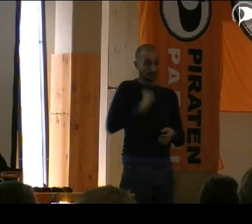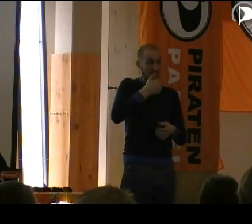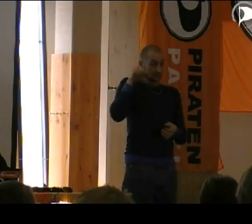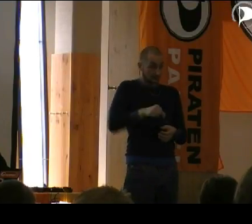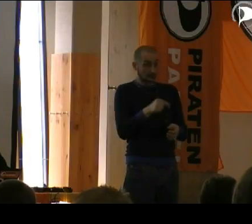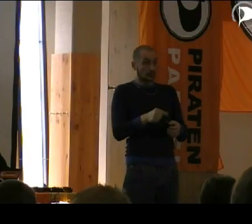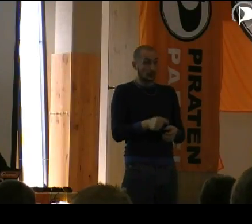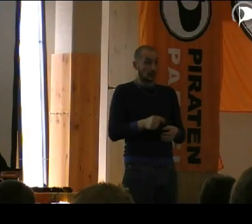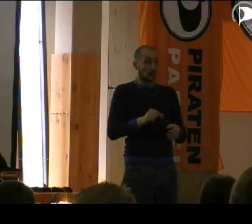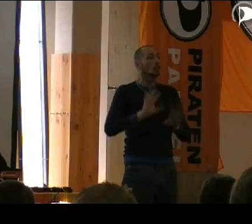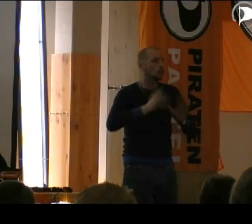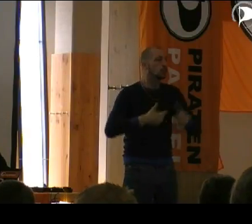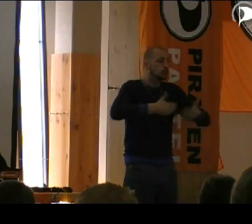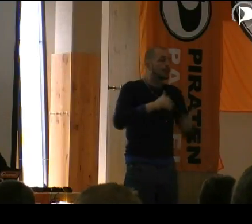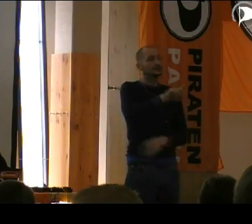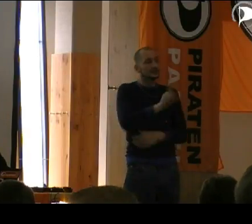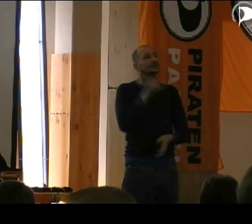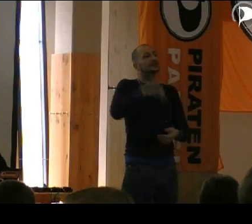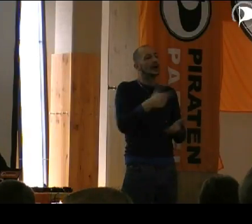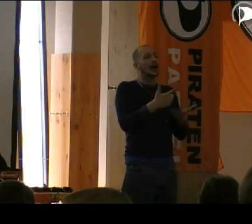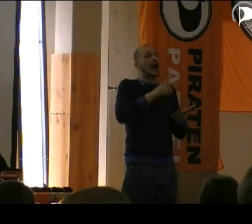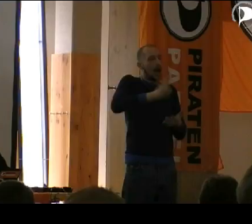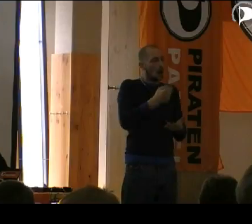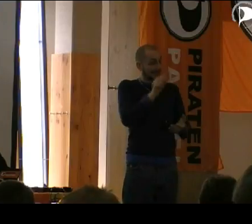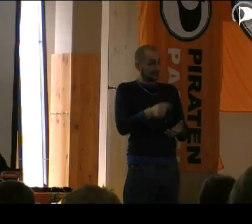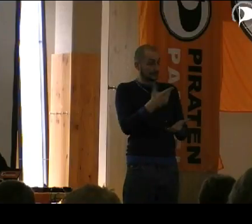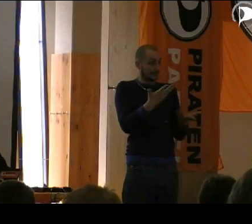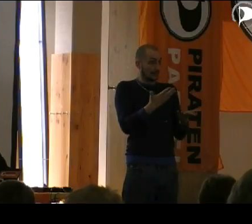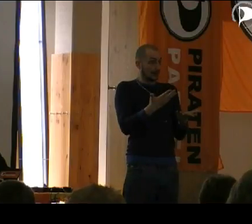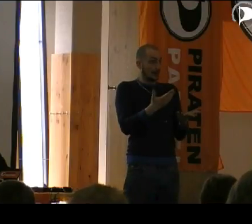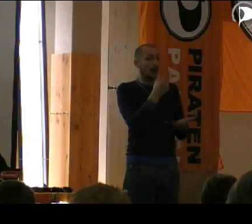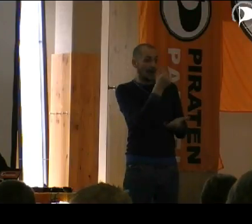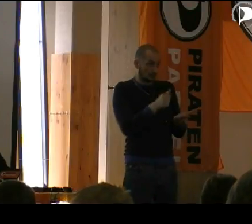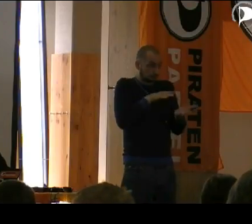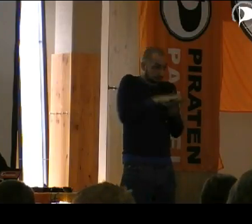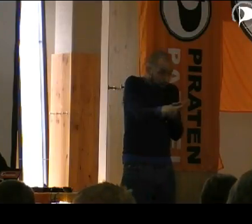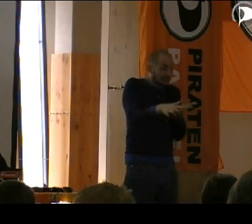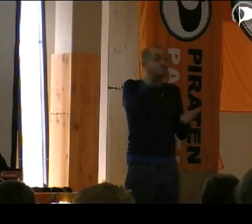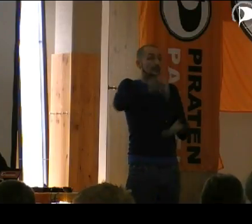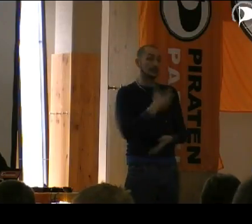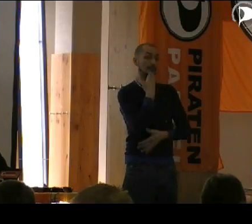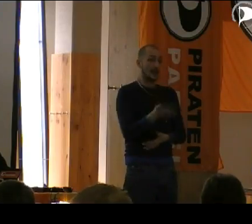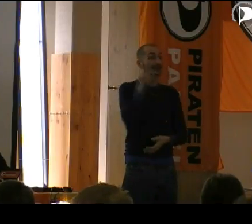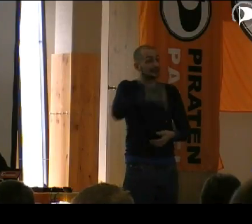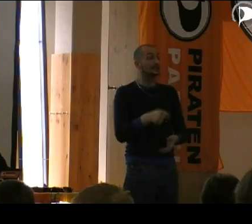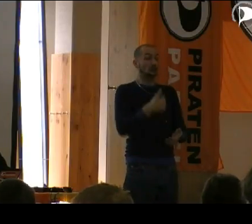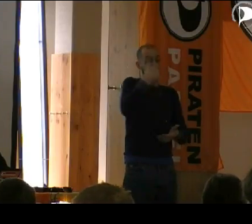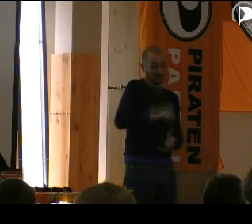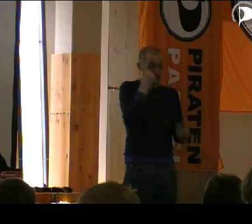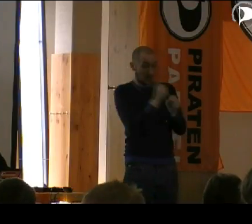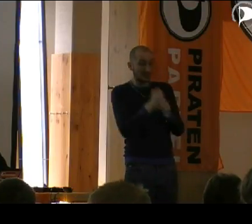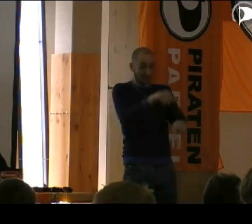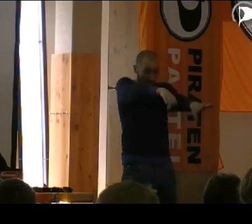hat damit auch schwer einkommenseinbußen sicherlich hatte ich möchte man ja ständig heißt nicht dass ich diesen scheiß show überhaupt